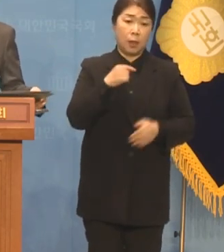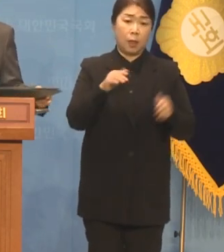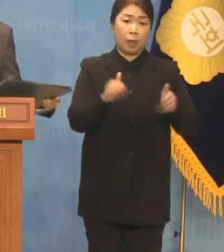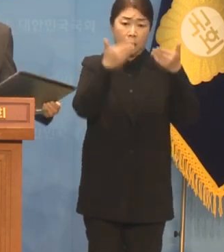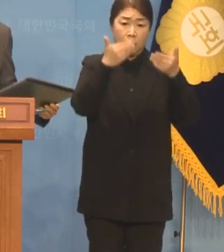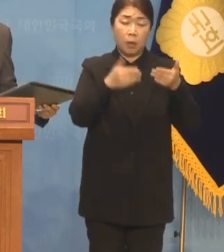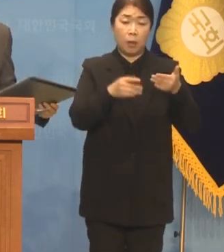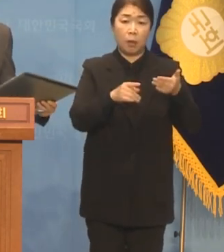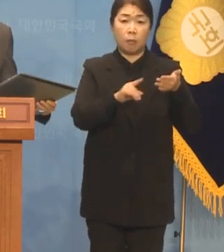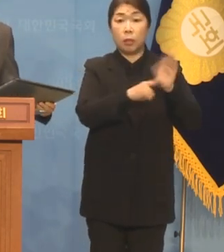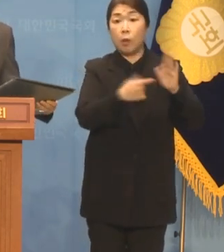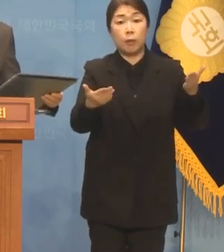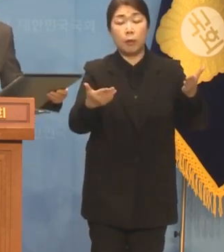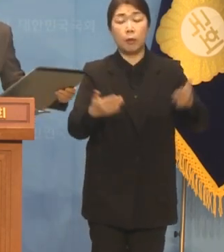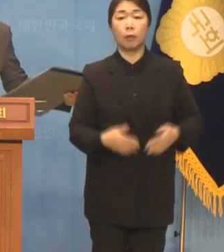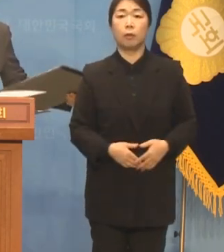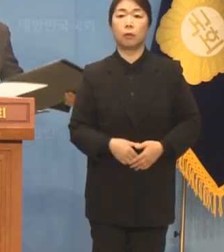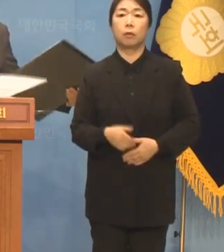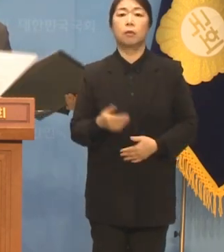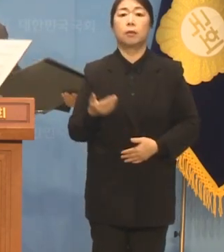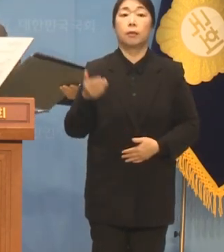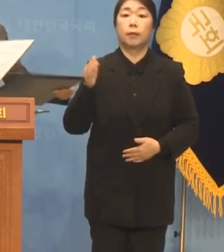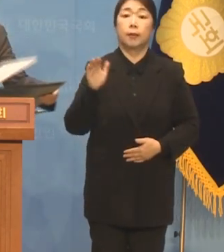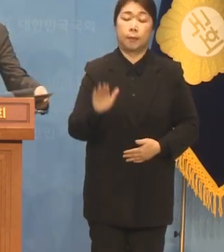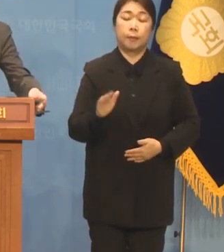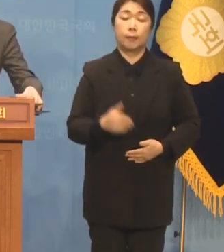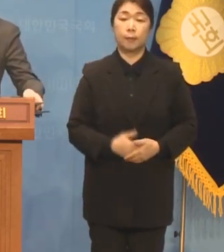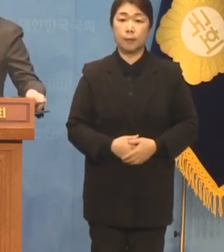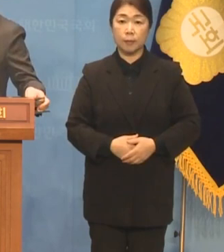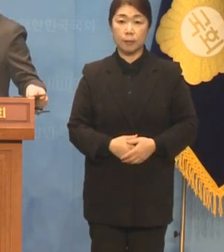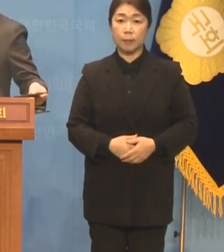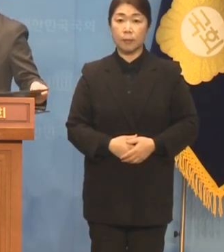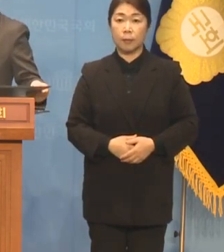없습니다. 그런데